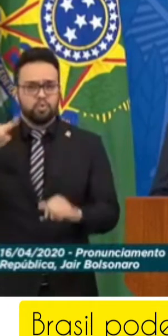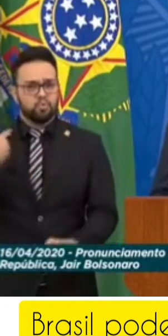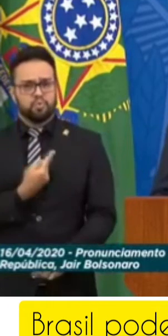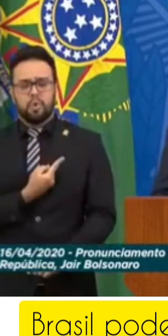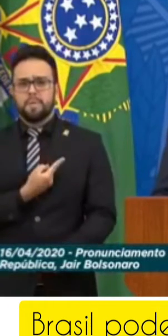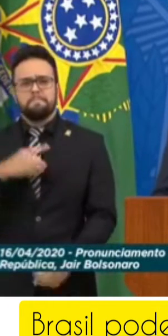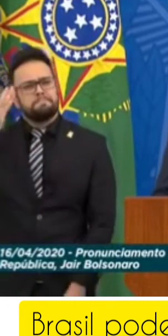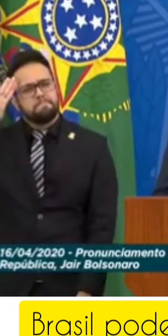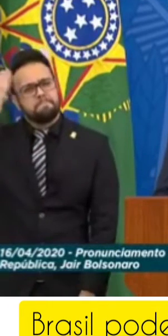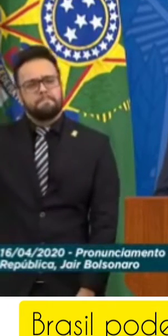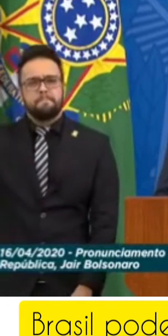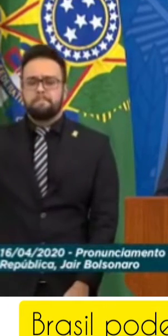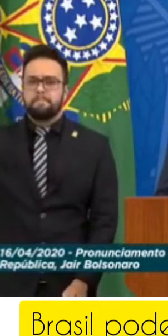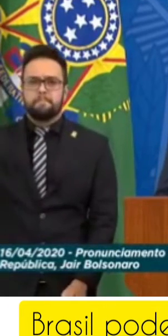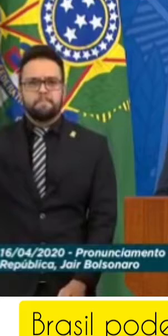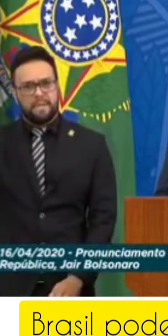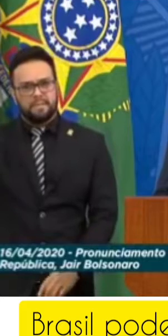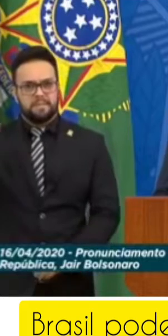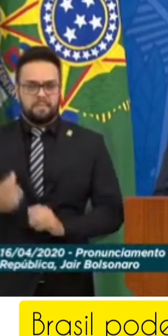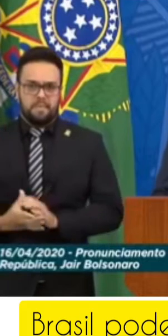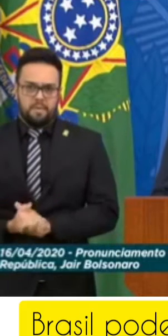primeiro lugar.